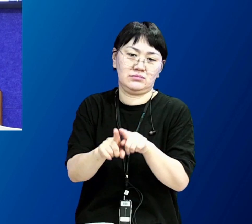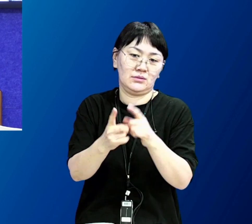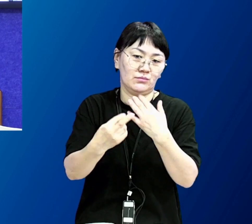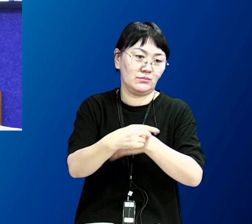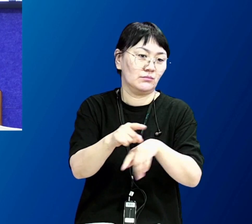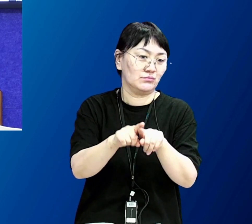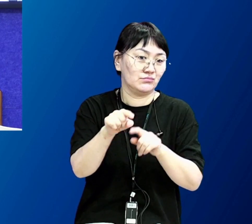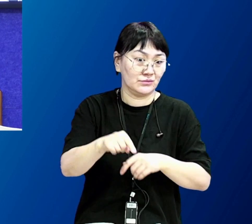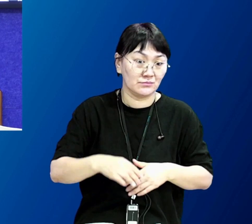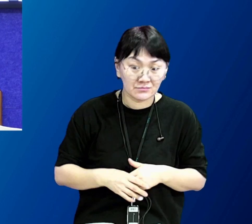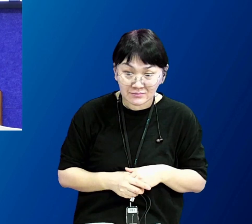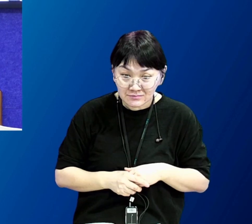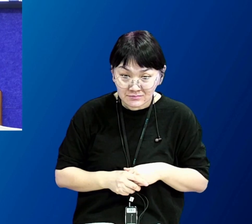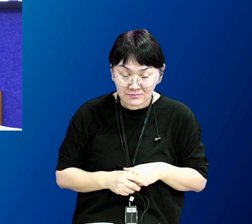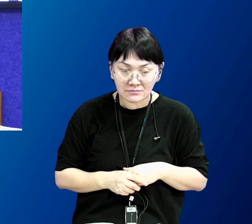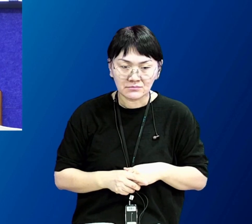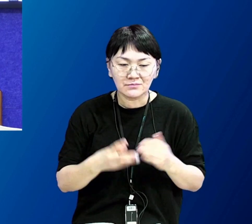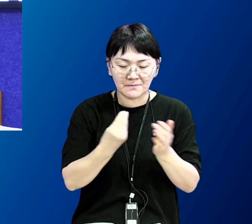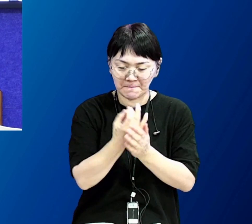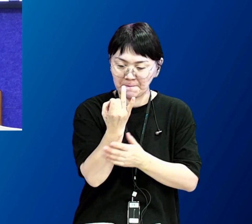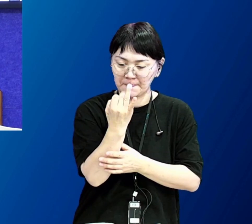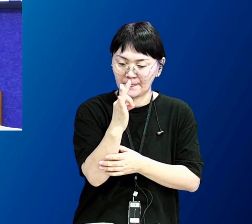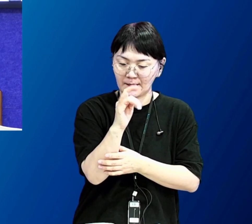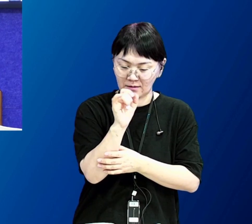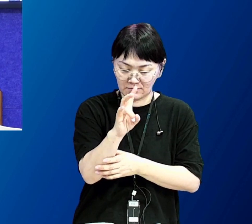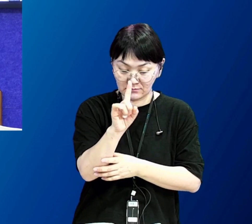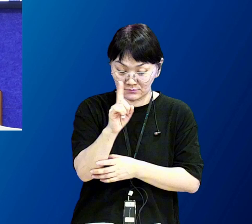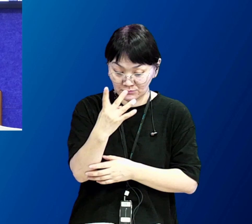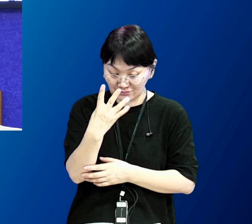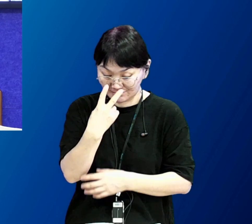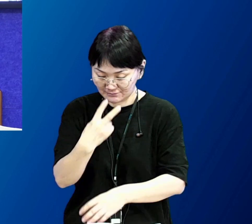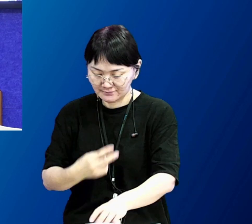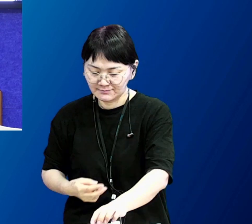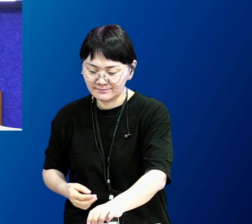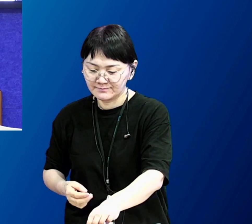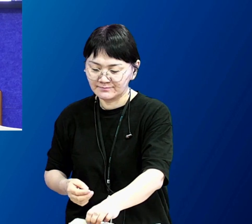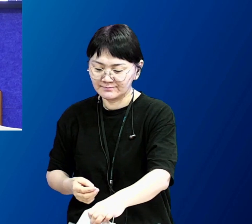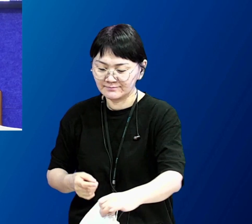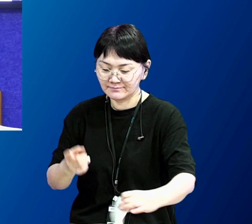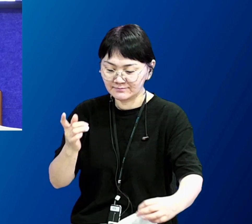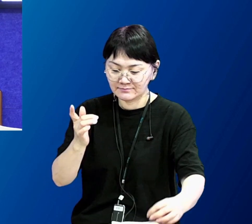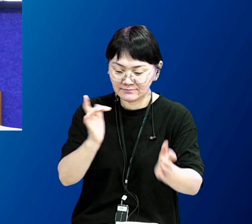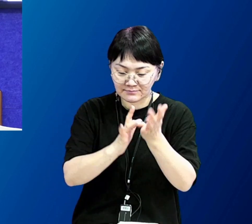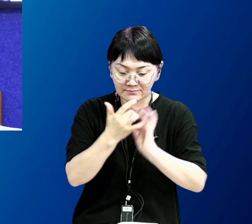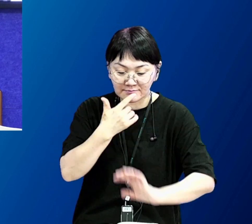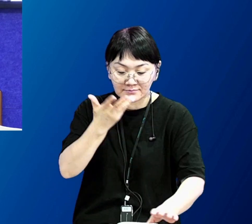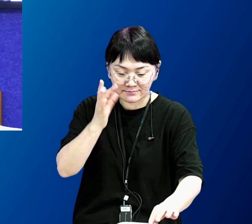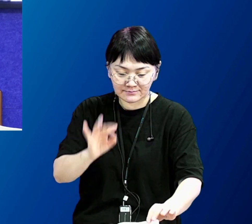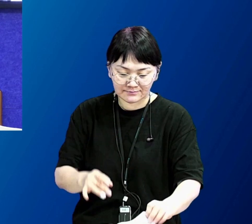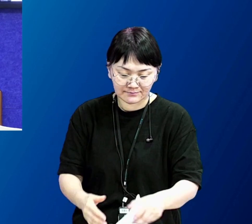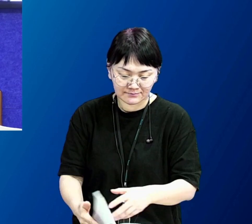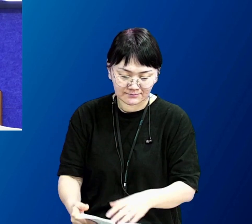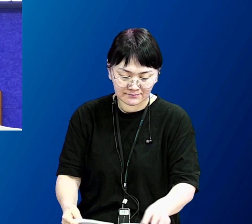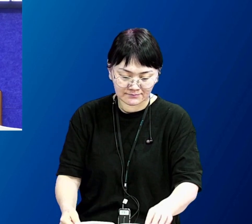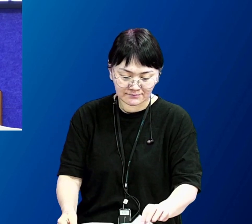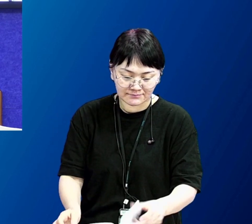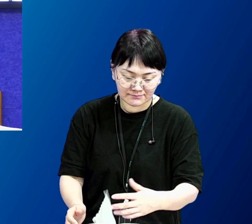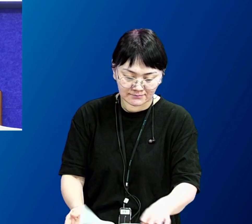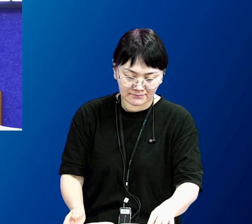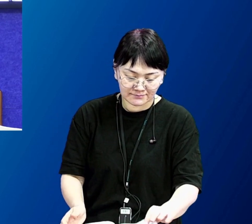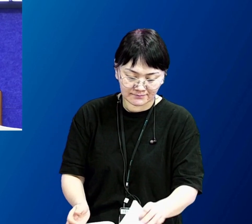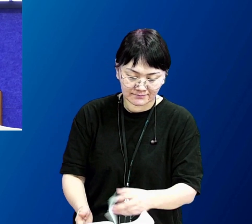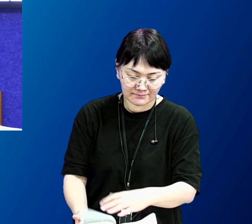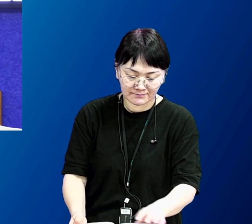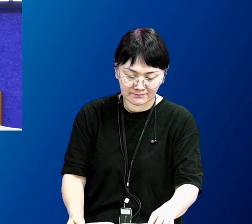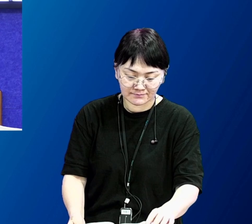байна. Йохан номын 14-р бүлэг дээрээ саруулна. Есүс ингэж хэлсэн байхгүй юу? Йохан номын